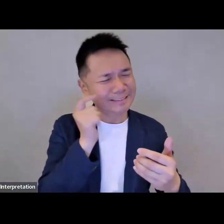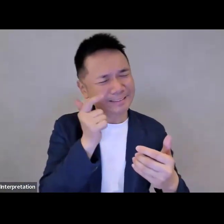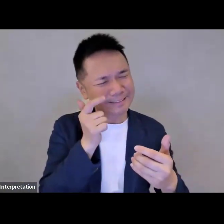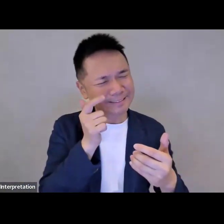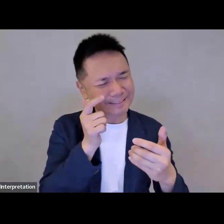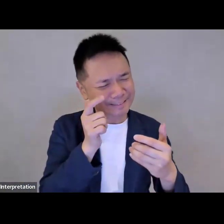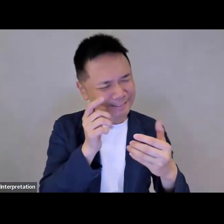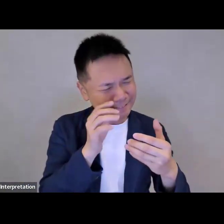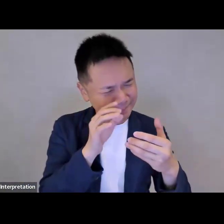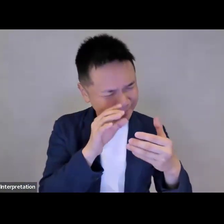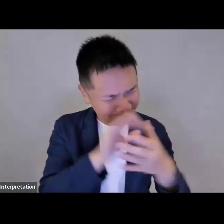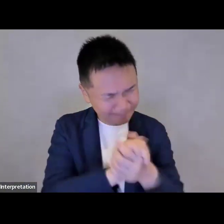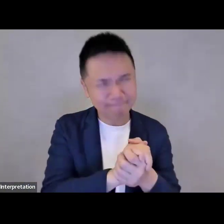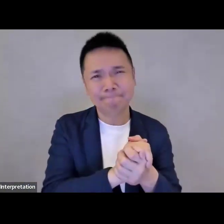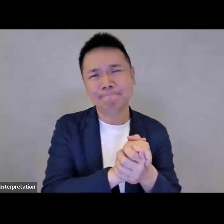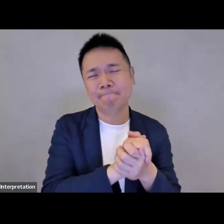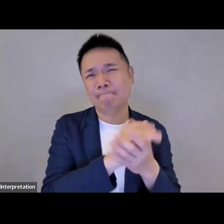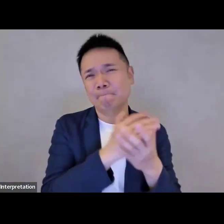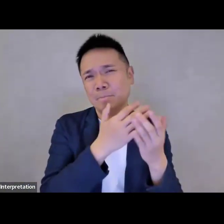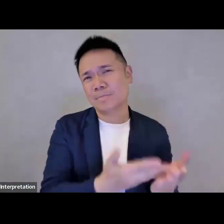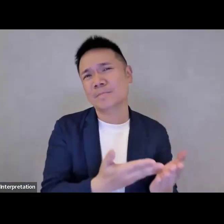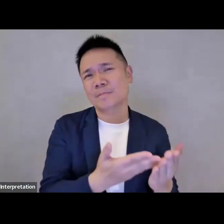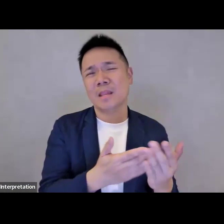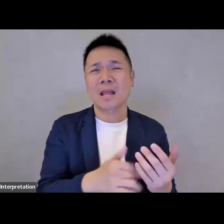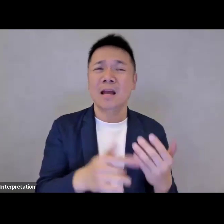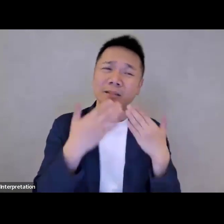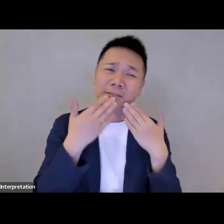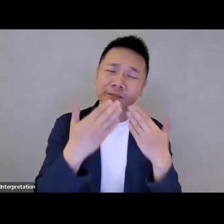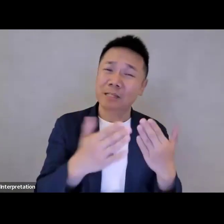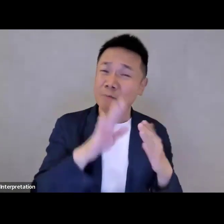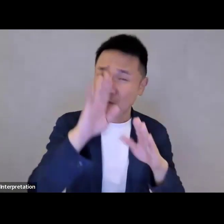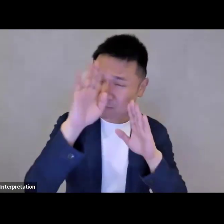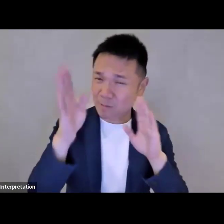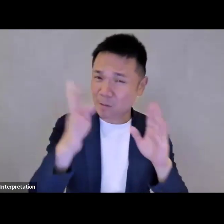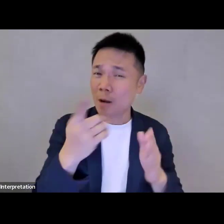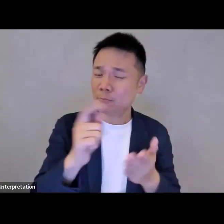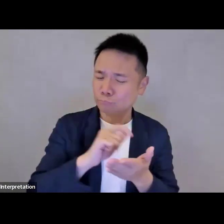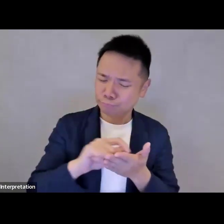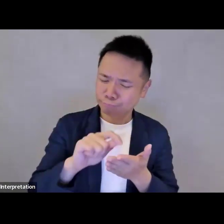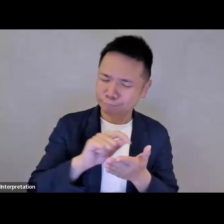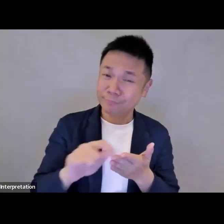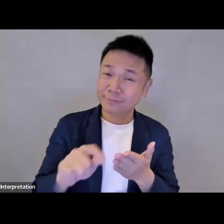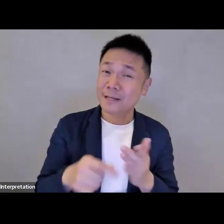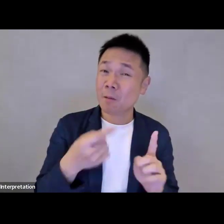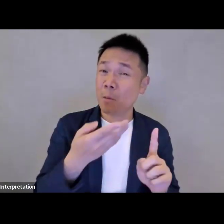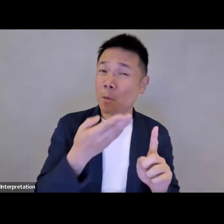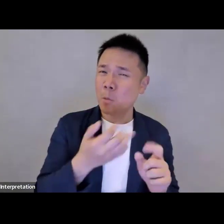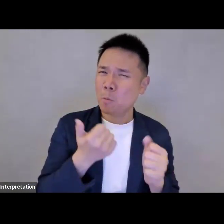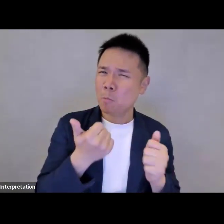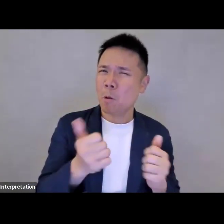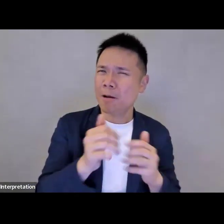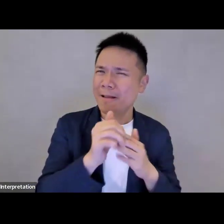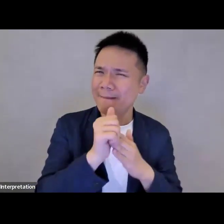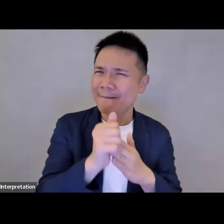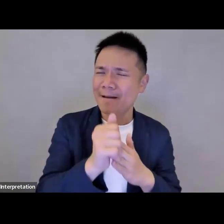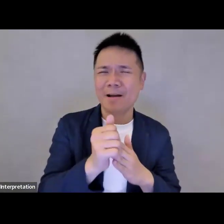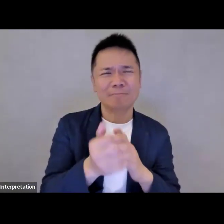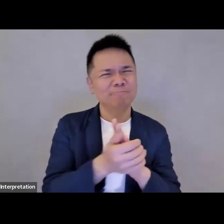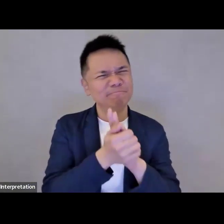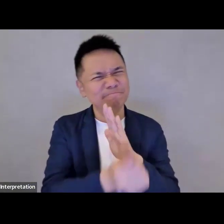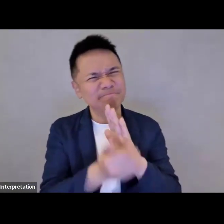给我这个机会能够在这边发言，为我的姐妹 Bhargavi 来发言。我希望他能